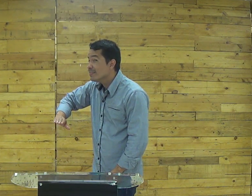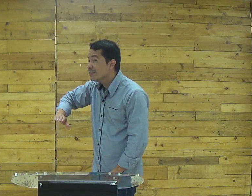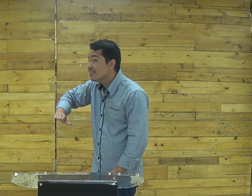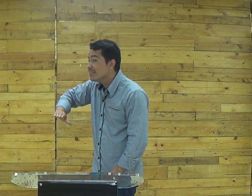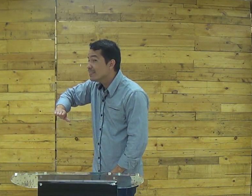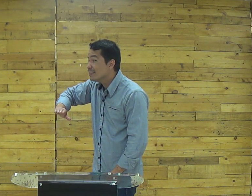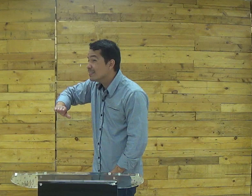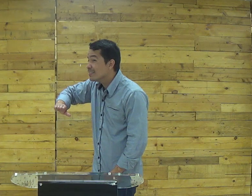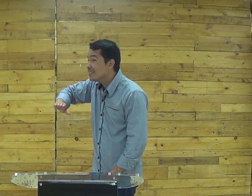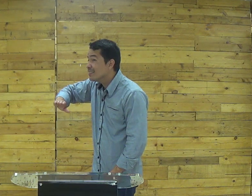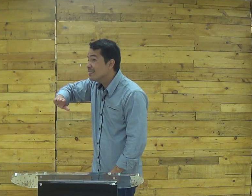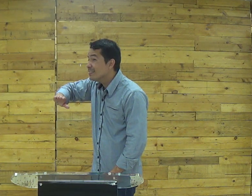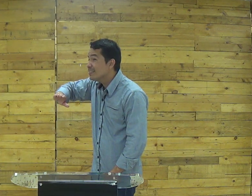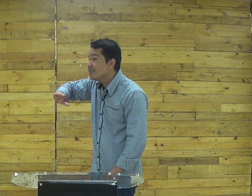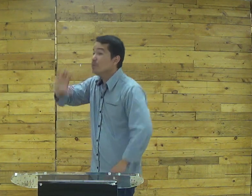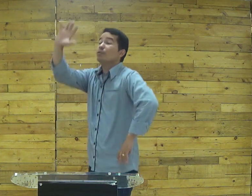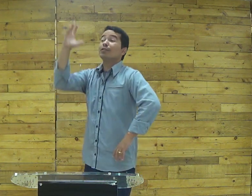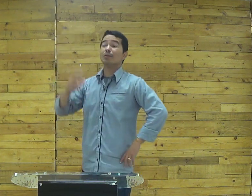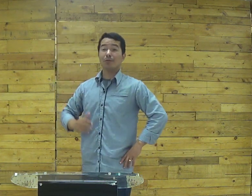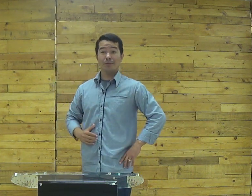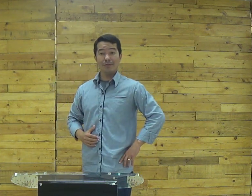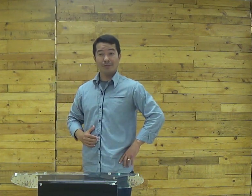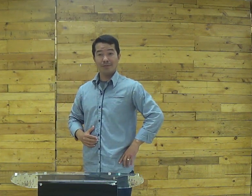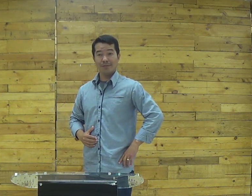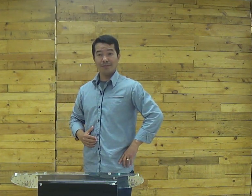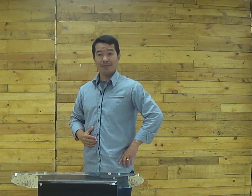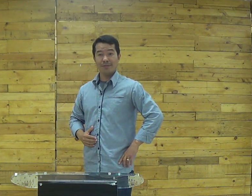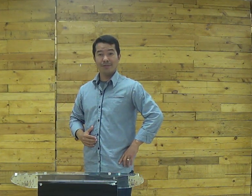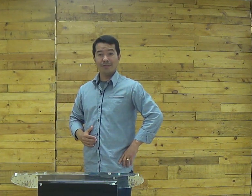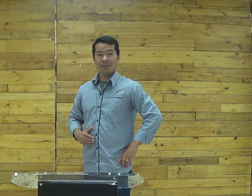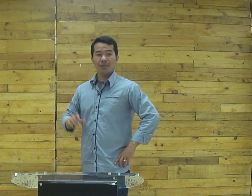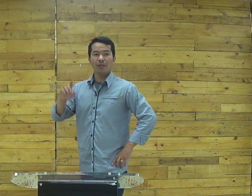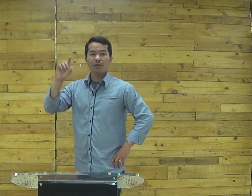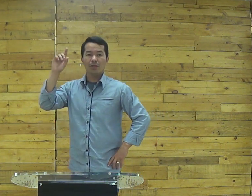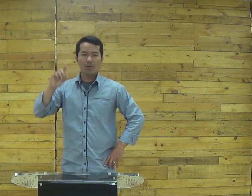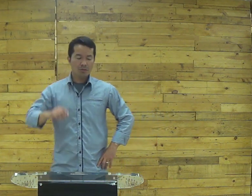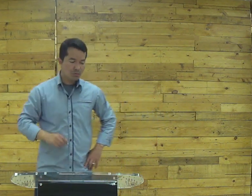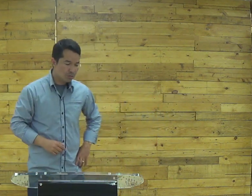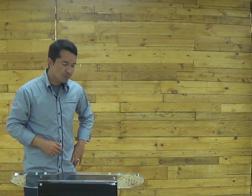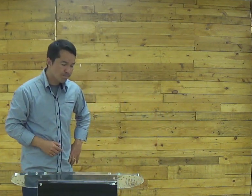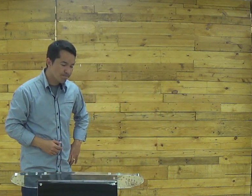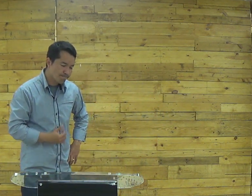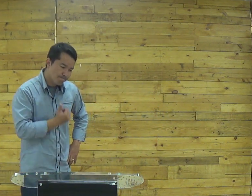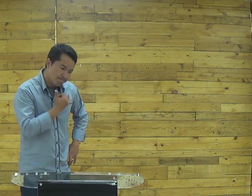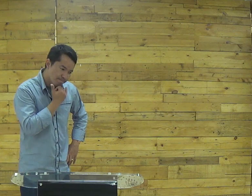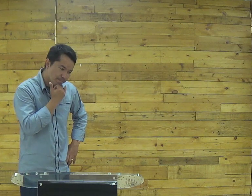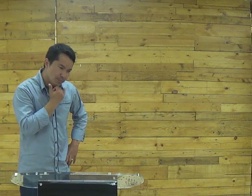desenvolver, começa a crescer. Mas, de repente, o que acontece? Deus diz,